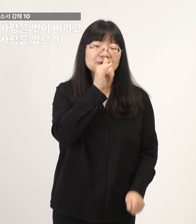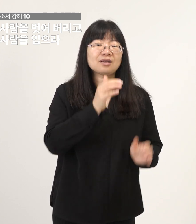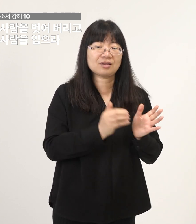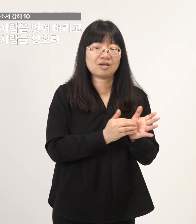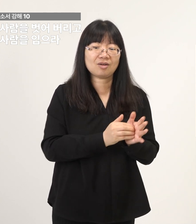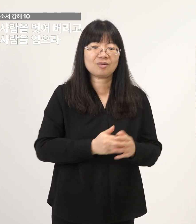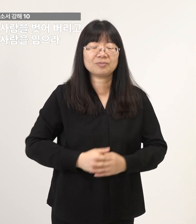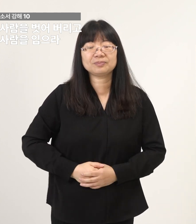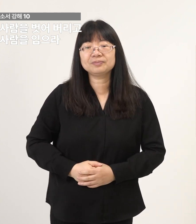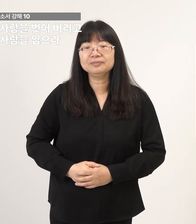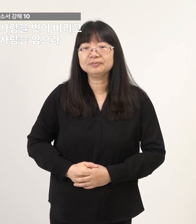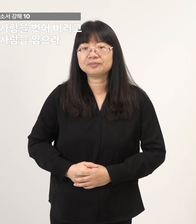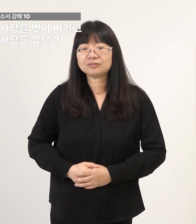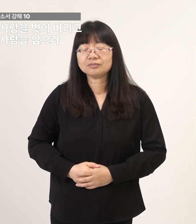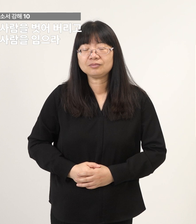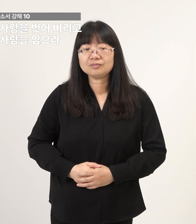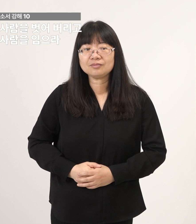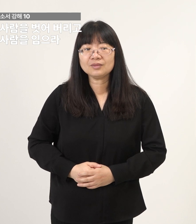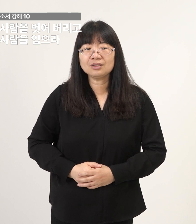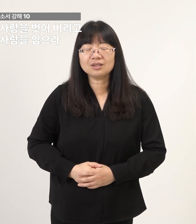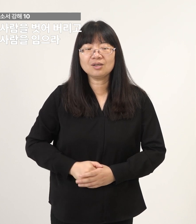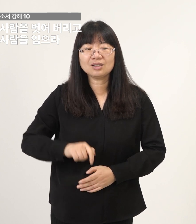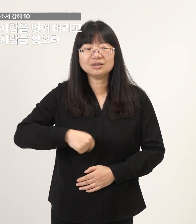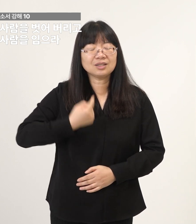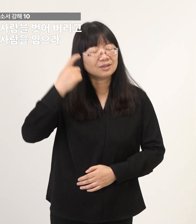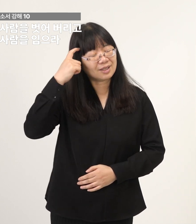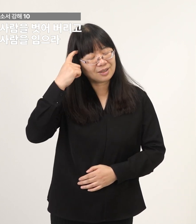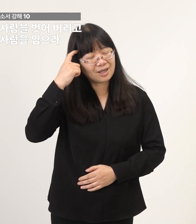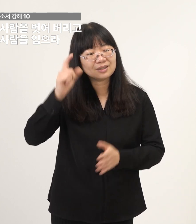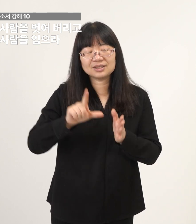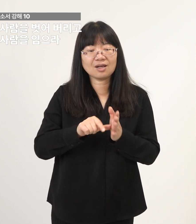사색과 묵상할 틈을 주지 않고 막 돌려요.